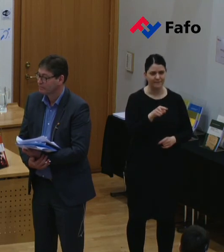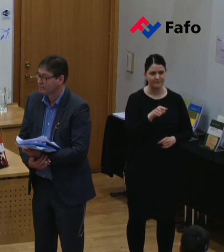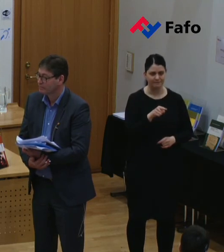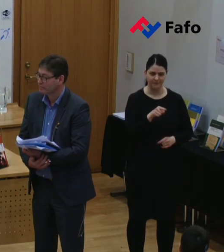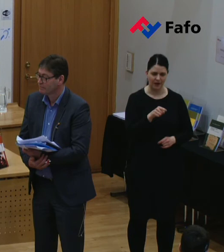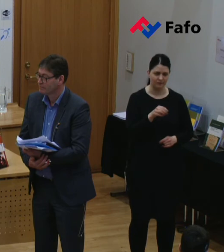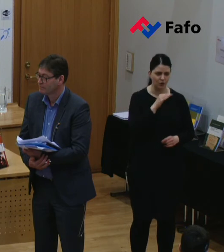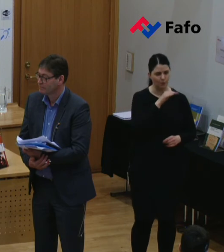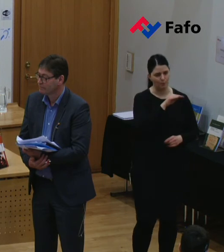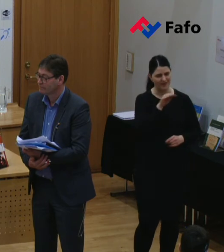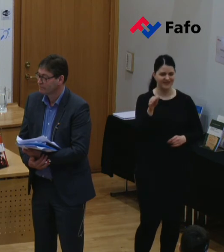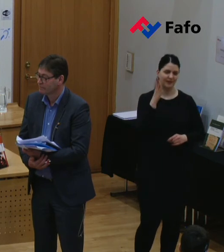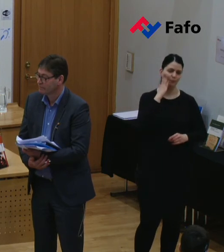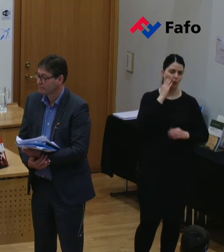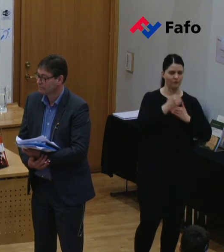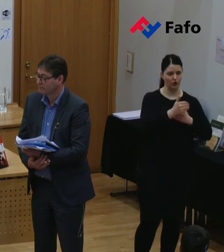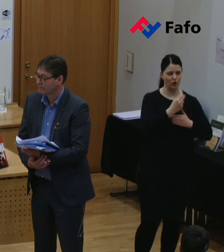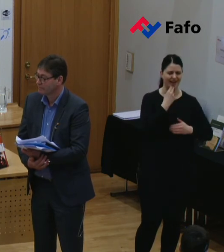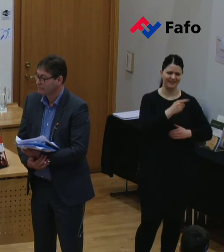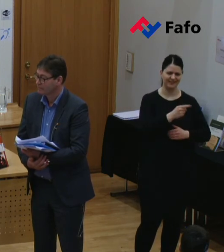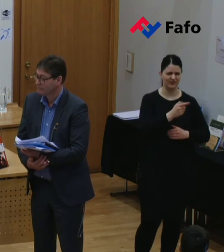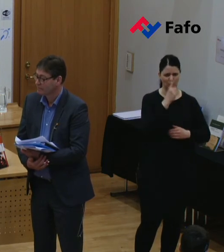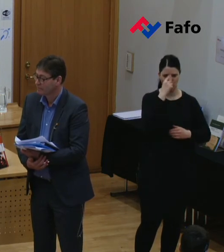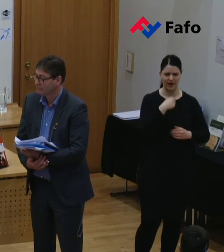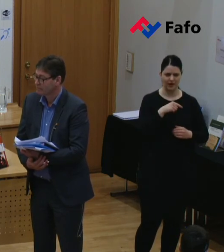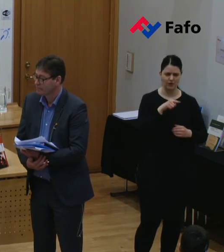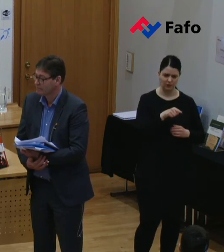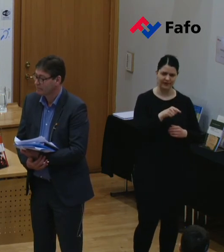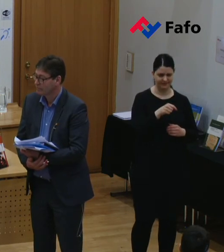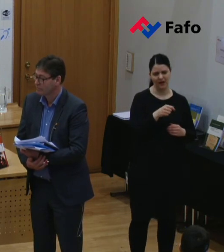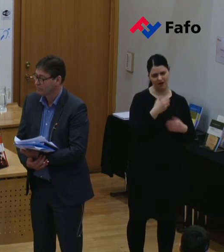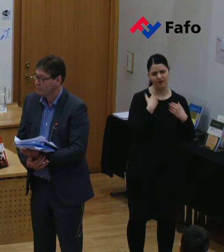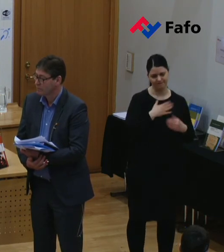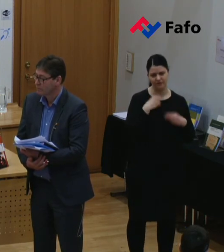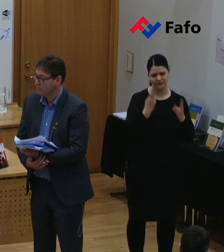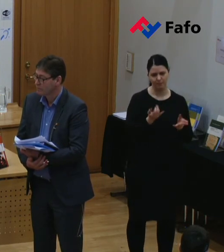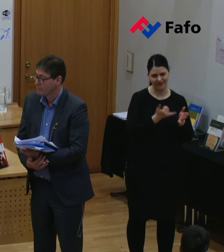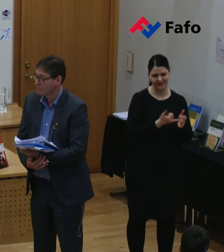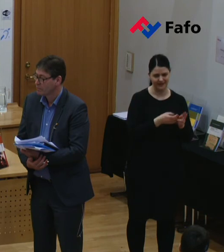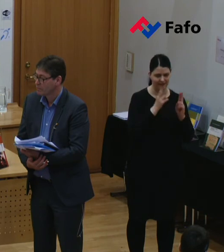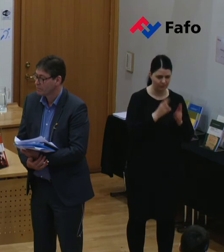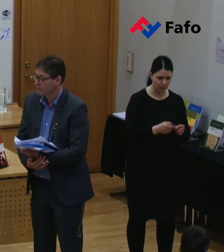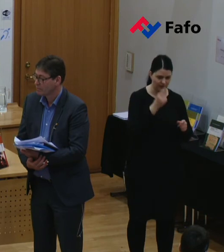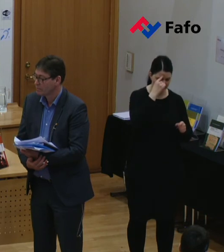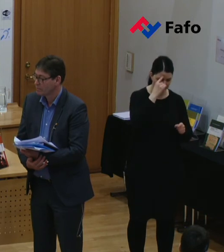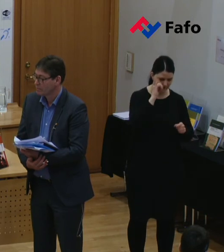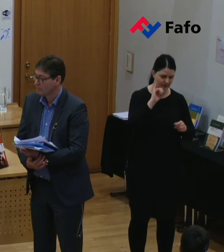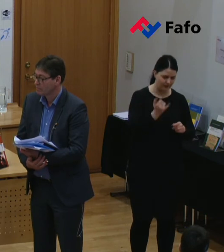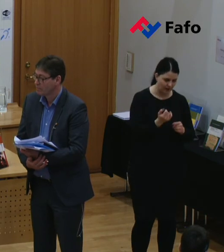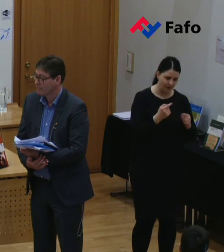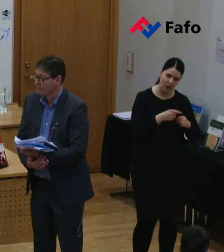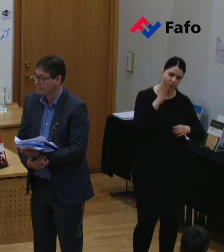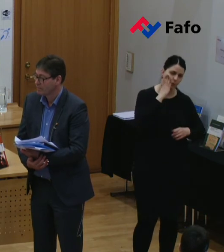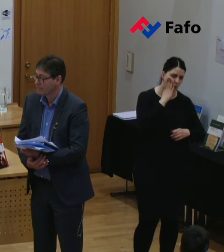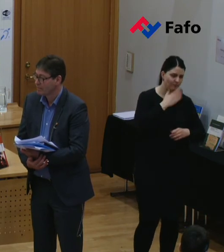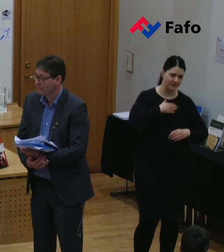som å mestre et boforhold og sånn, heter den. Og den gikk også ut på det, ikke sant? Det var sånn der, brukeren var sånn, ja, men boveileder har ryddet livet